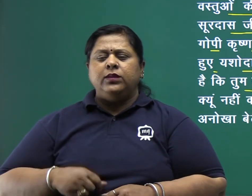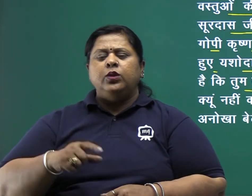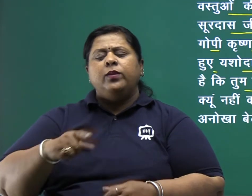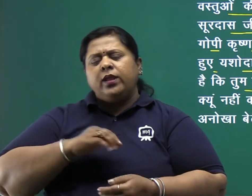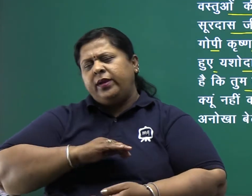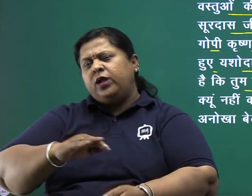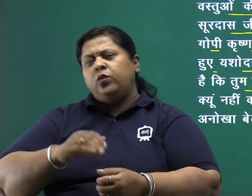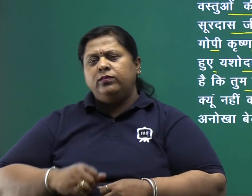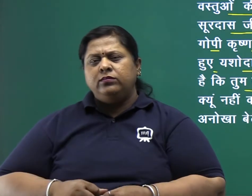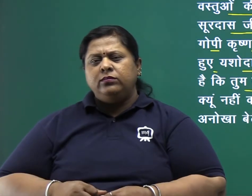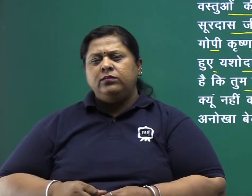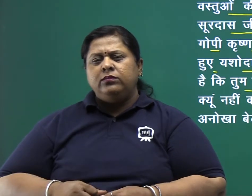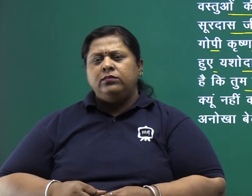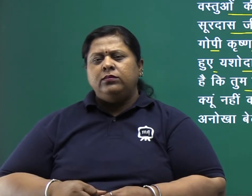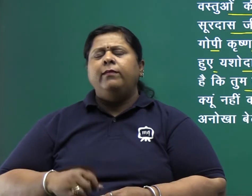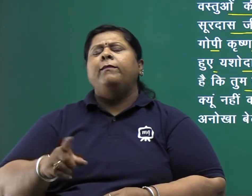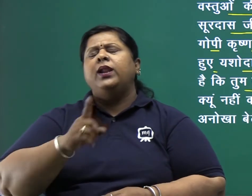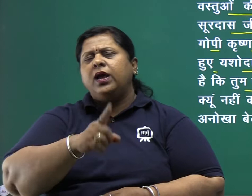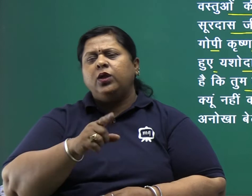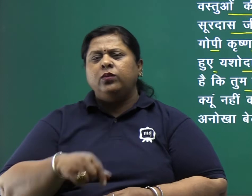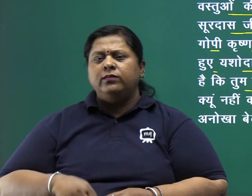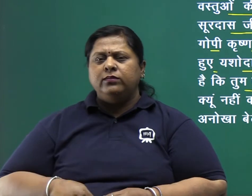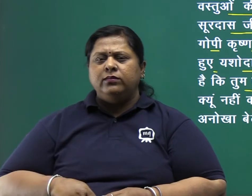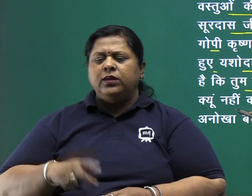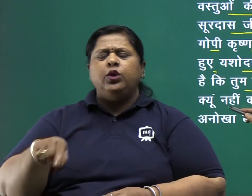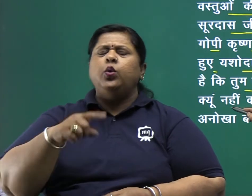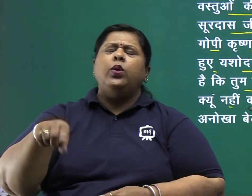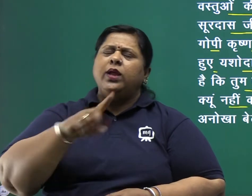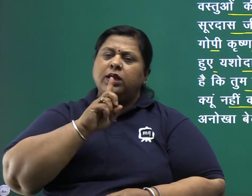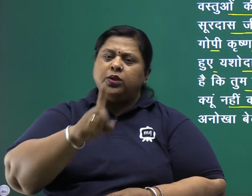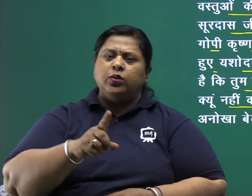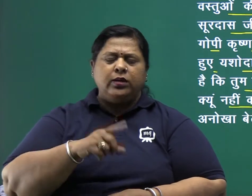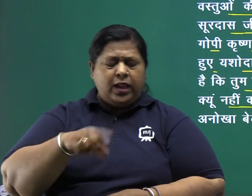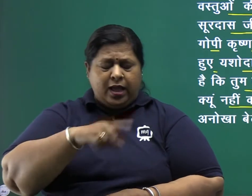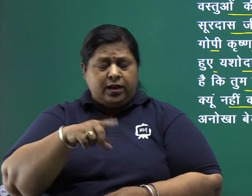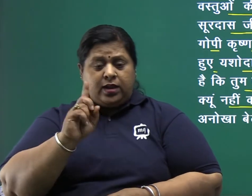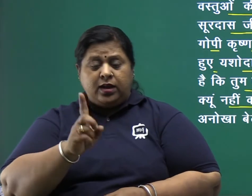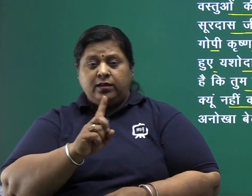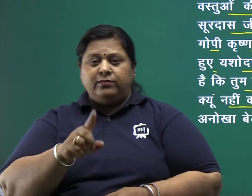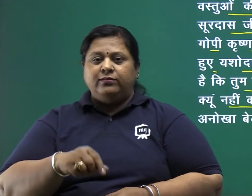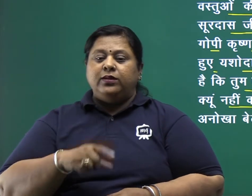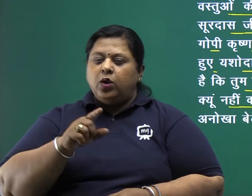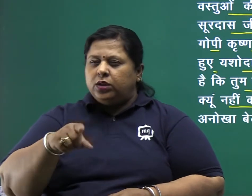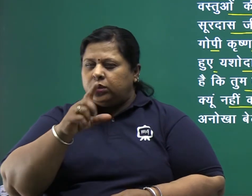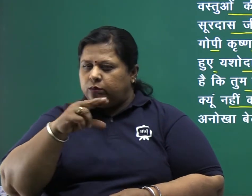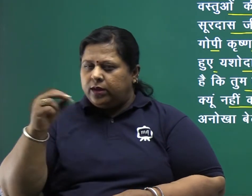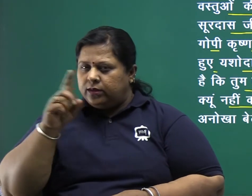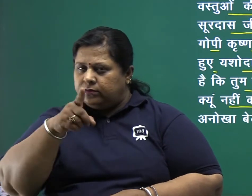तुम्हारे बेटे को मना क्यों नहीं करती हो तथा